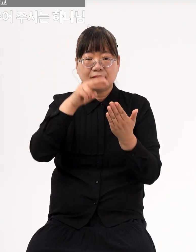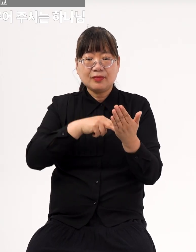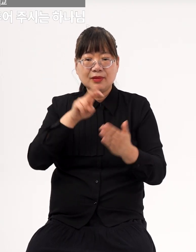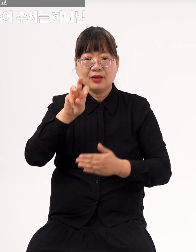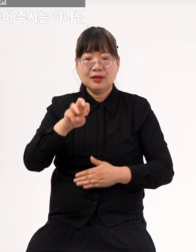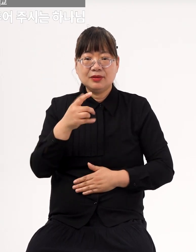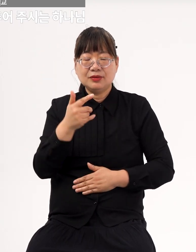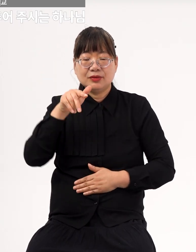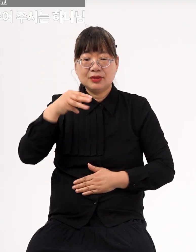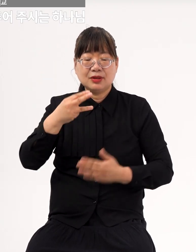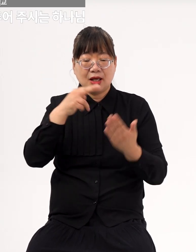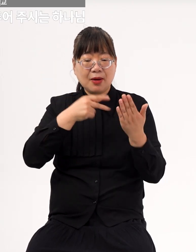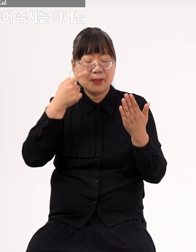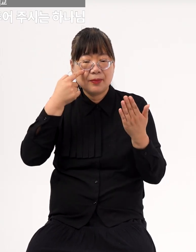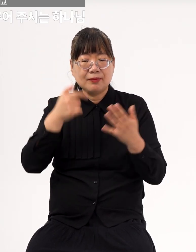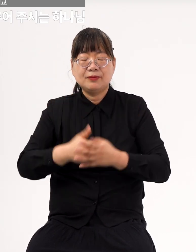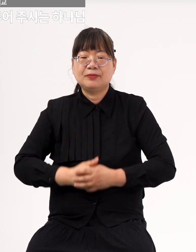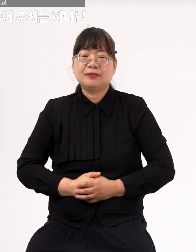36절을 보시면